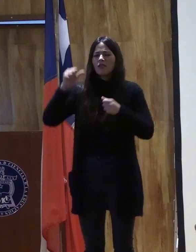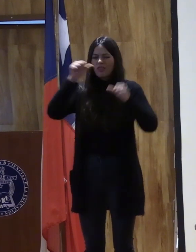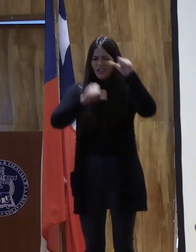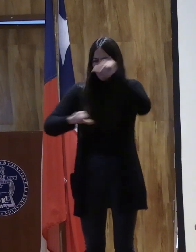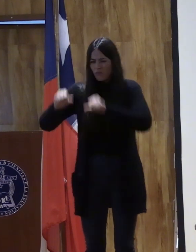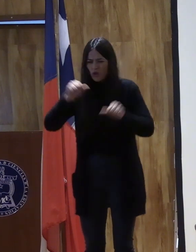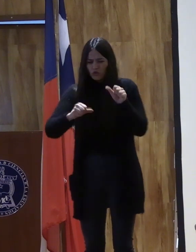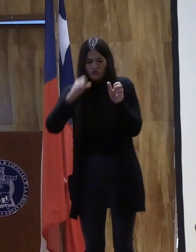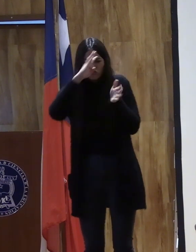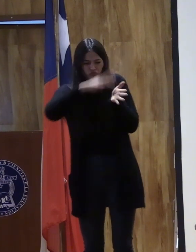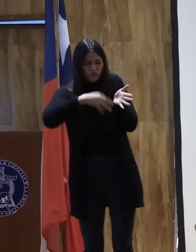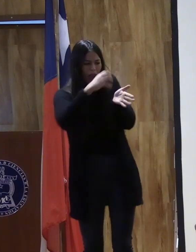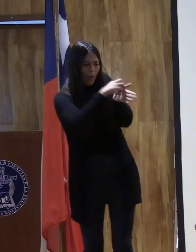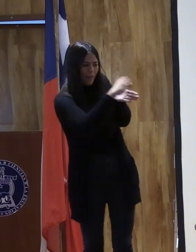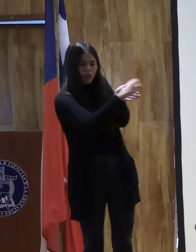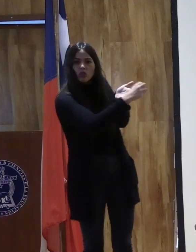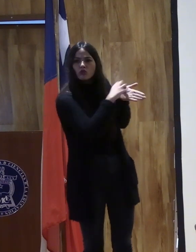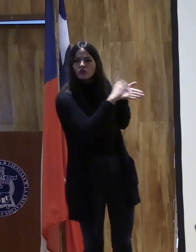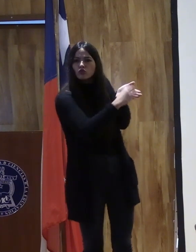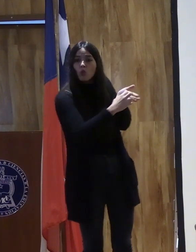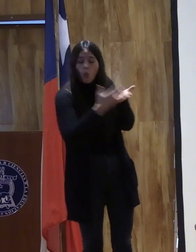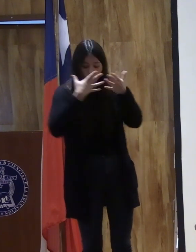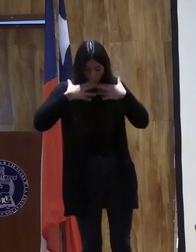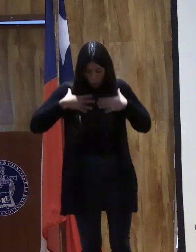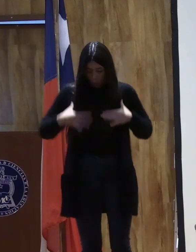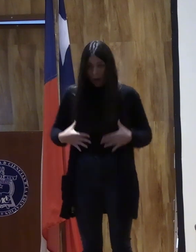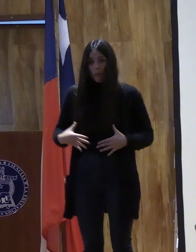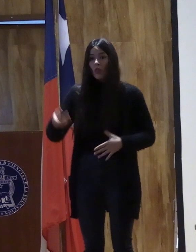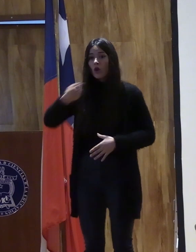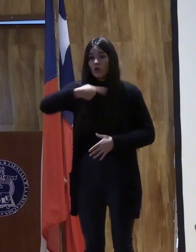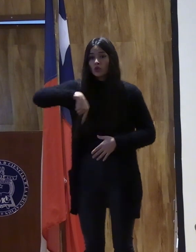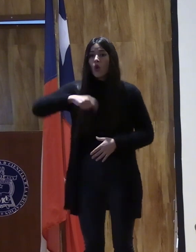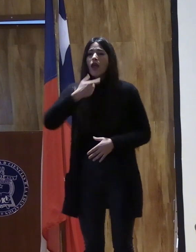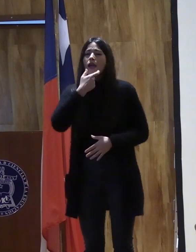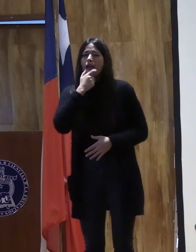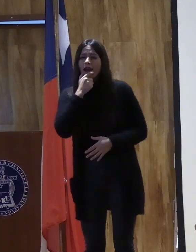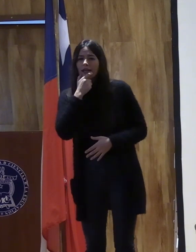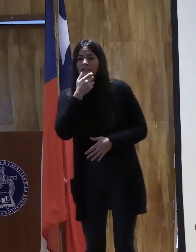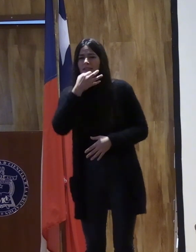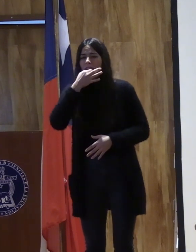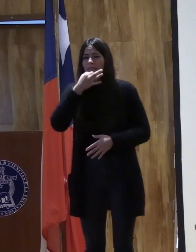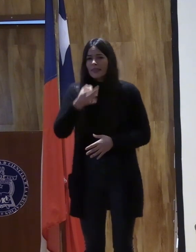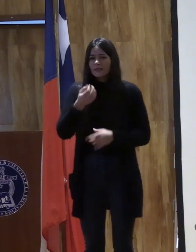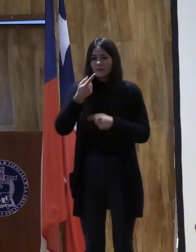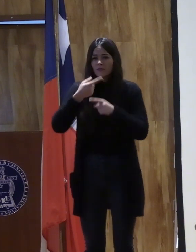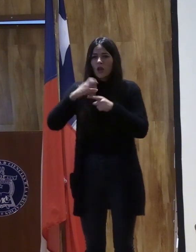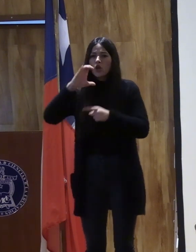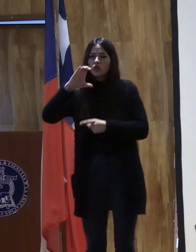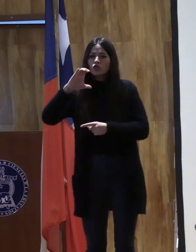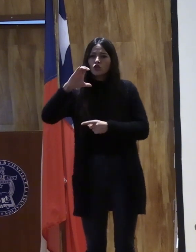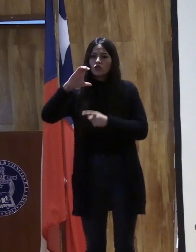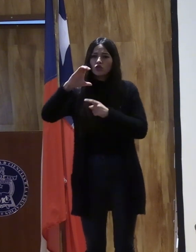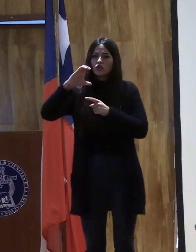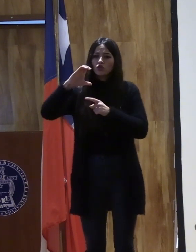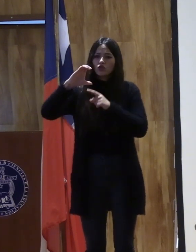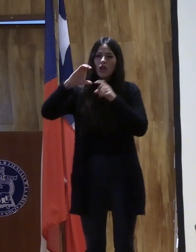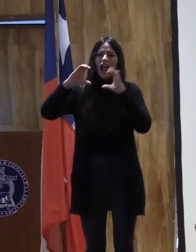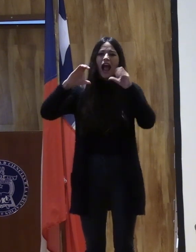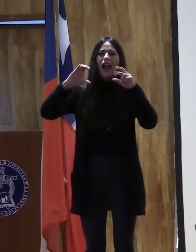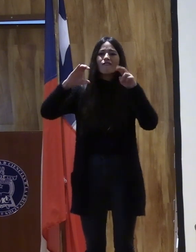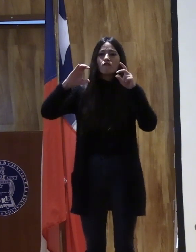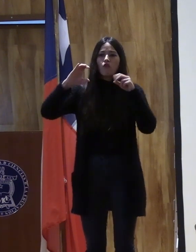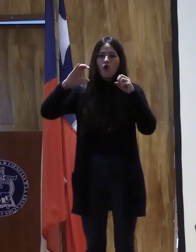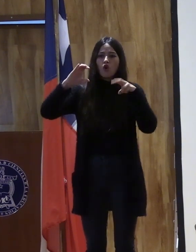nitrógeno. El cuerpo nuestro, en inglés lo llaman chon, la C es carbono, la H